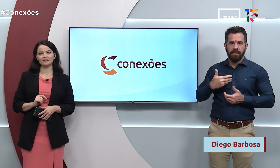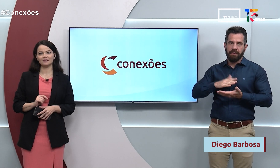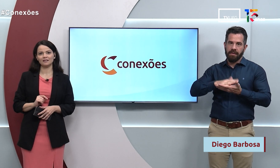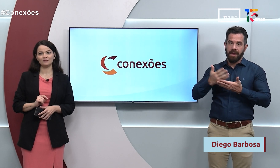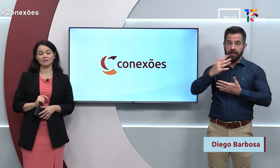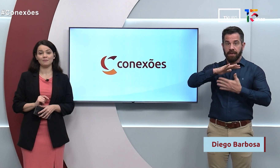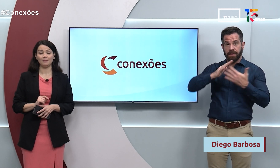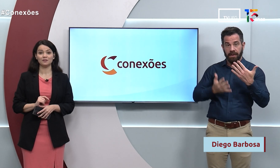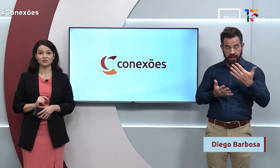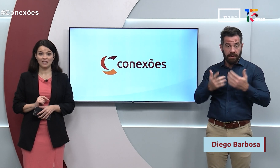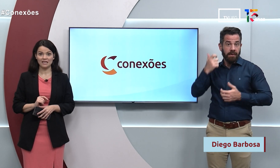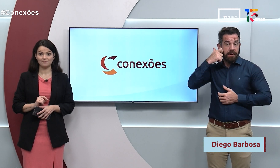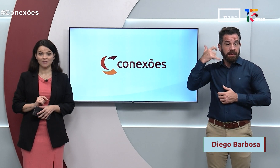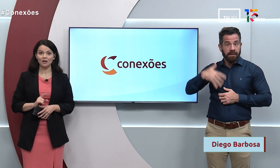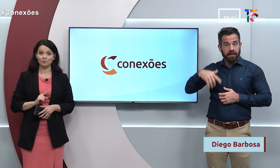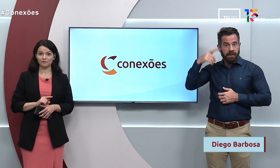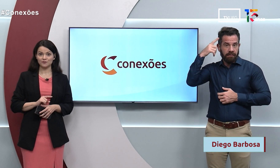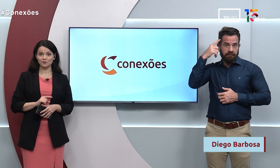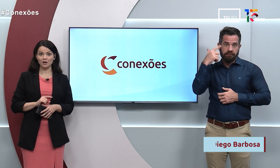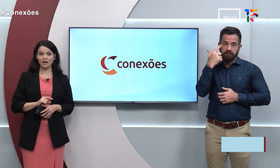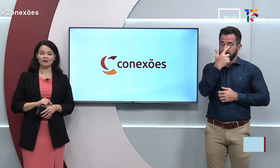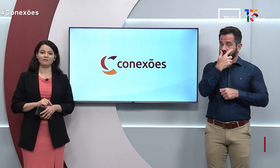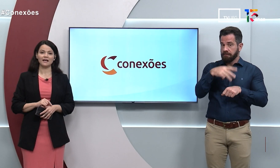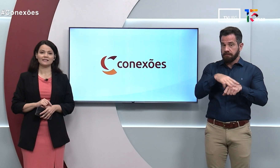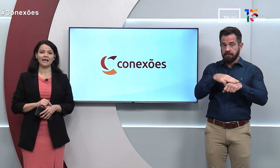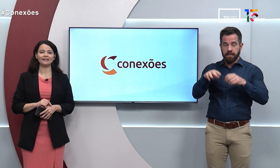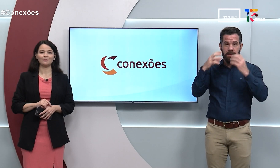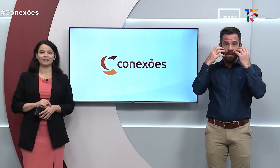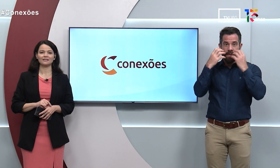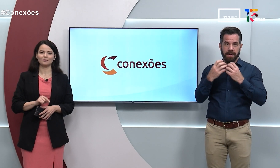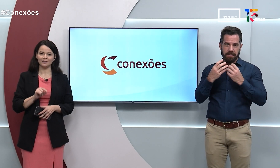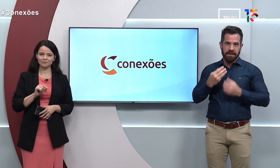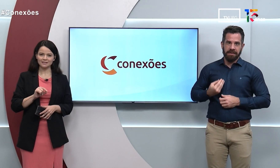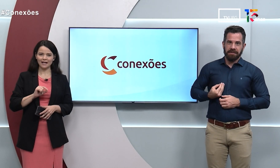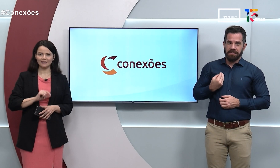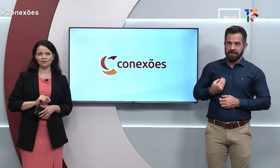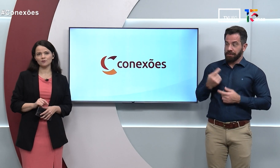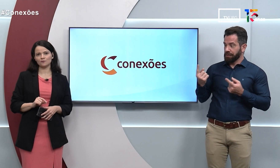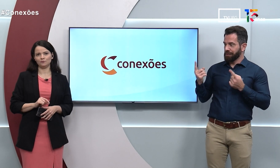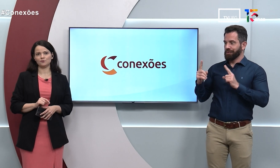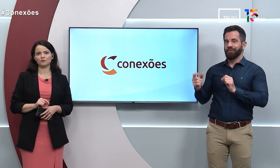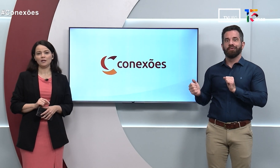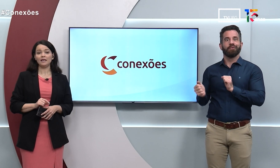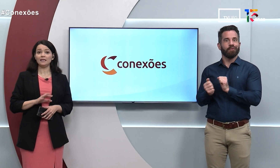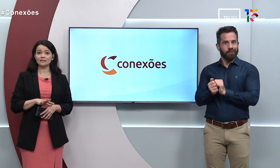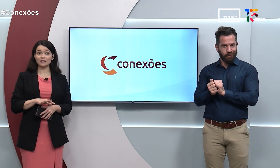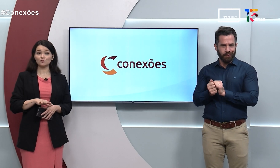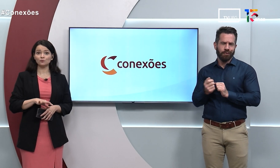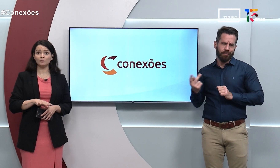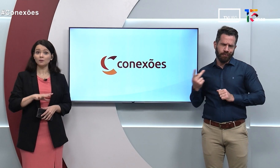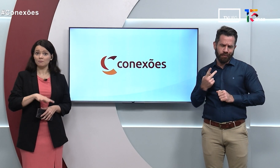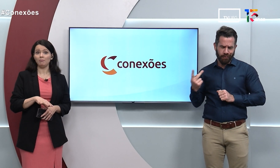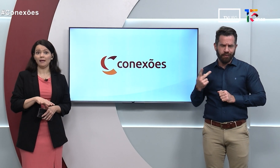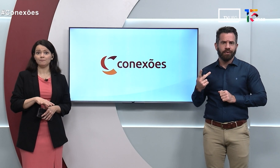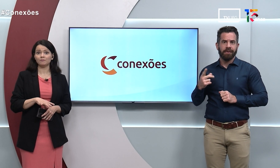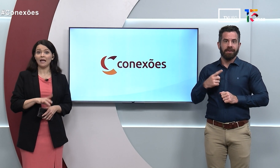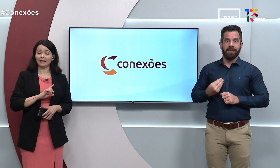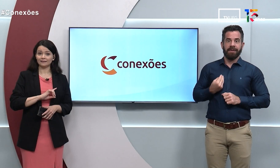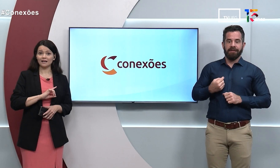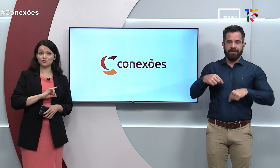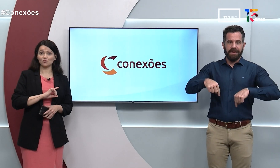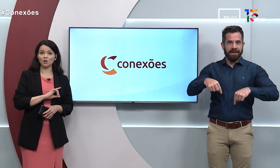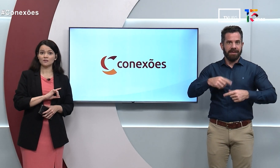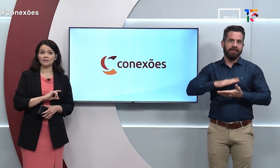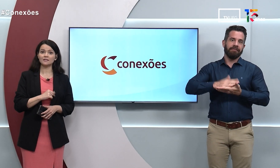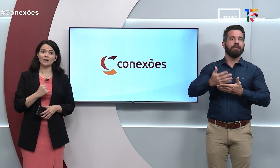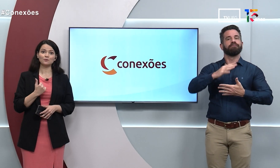olhos castanhos e barba cheia. O professor faz a interpretação para Libras aqui no estúdio. E ele está junto comigo em pé.